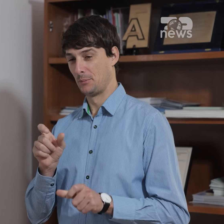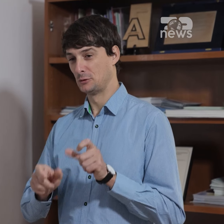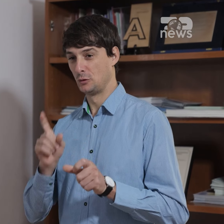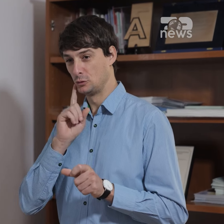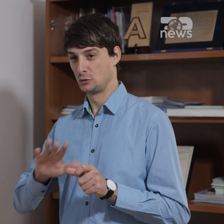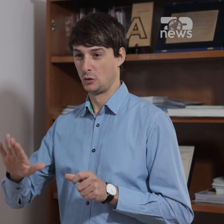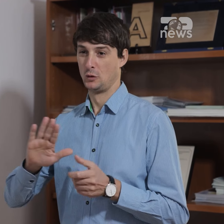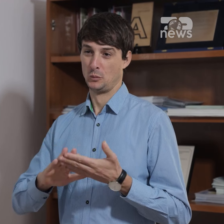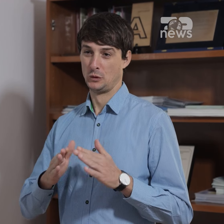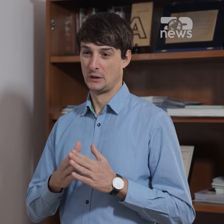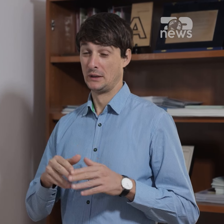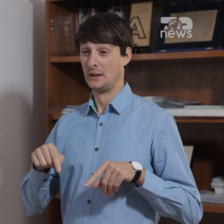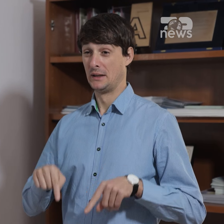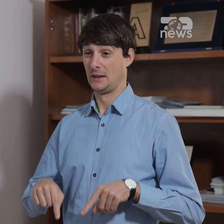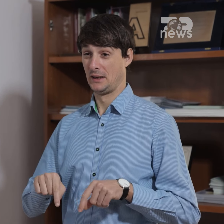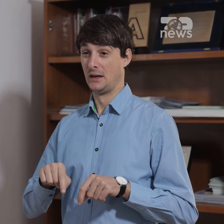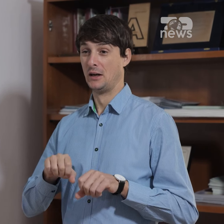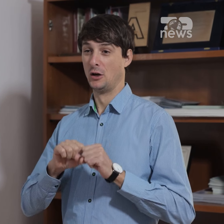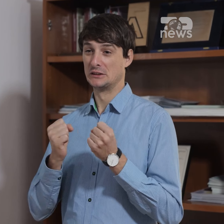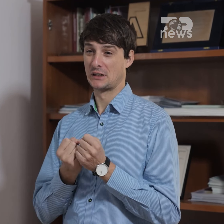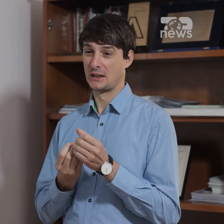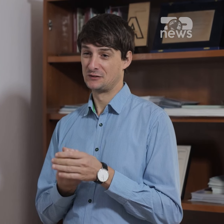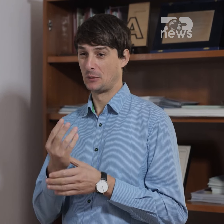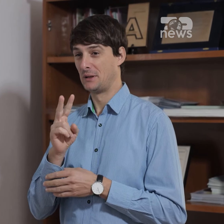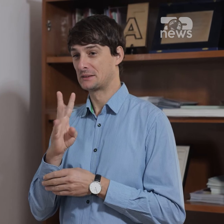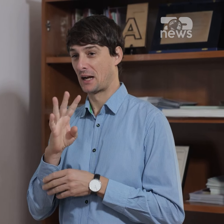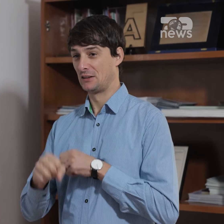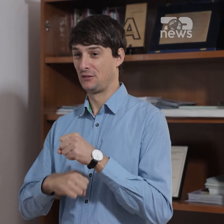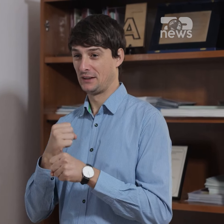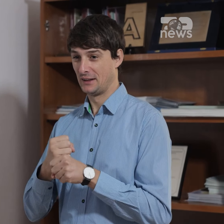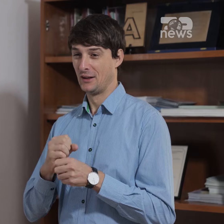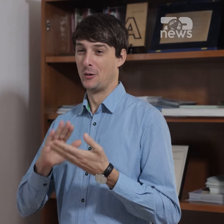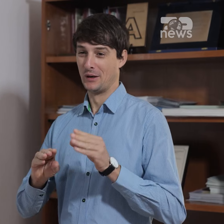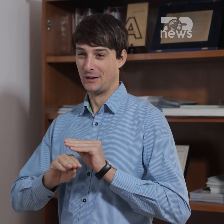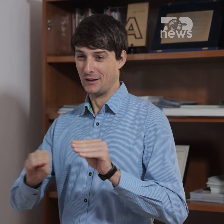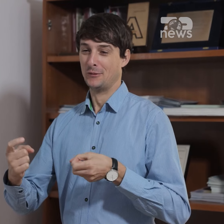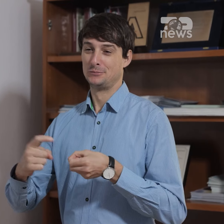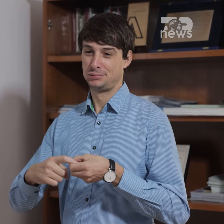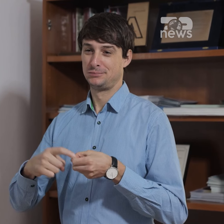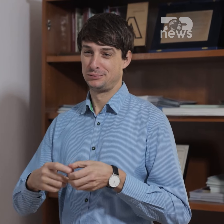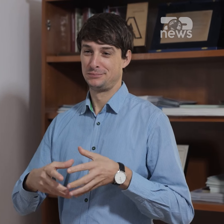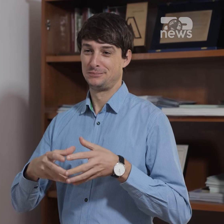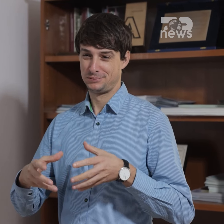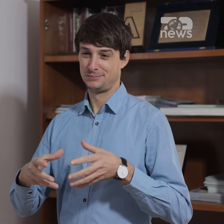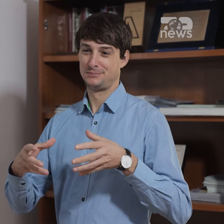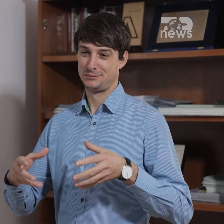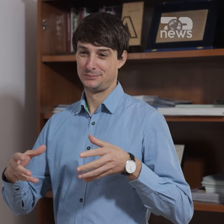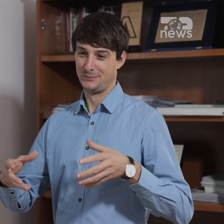Afërsisht kemi rreth 1.100 antarë të regjistruar pranë shoqatës tonë. Ne kemi